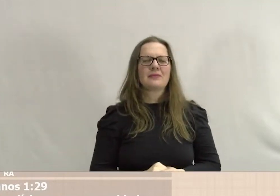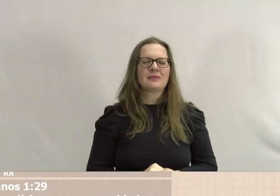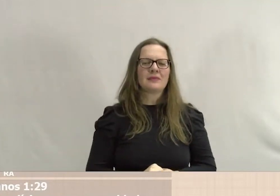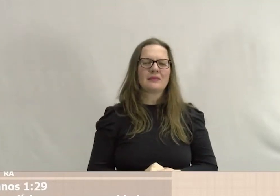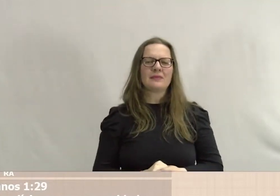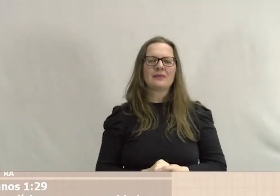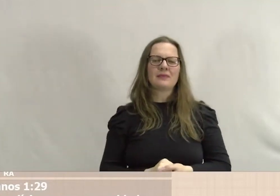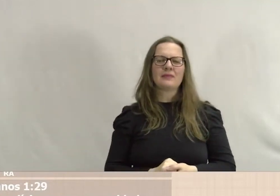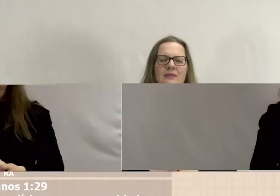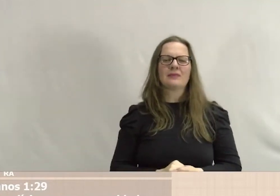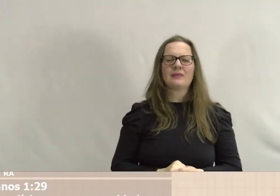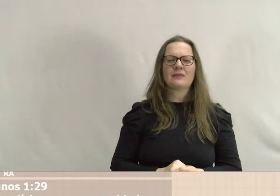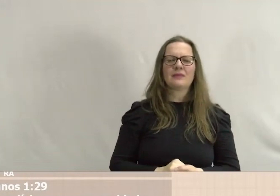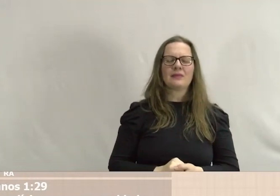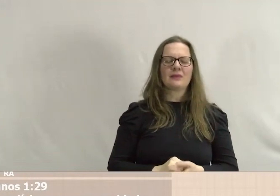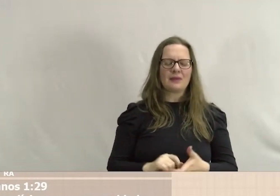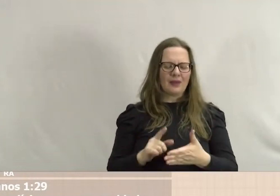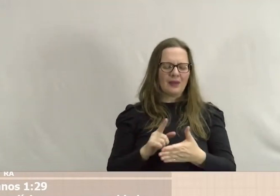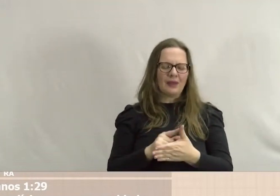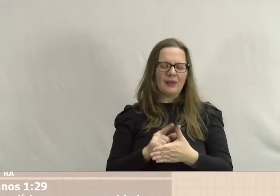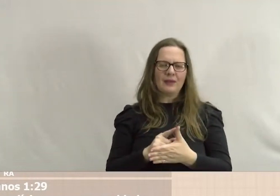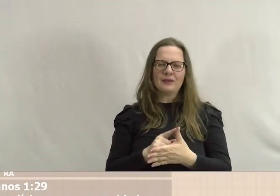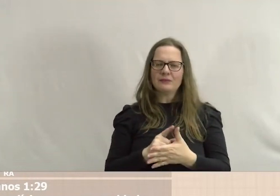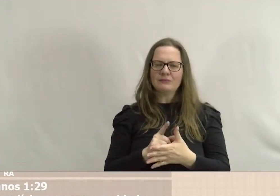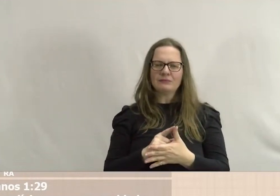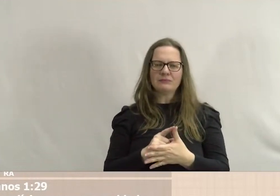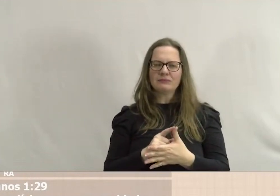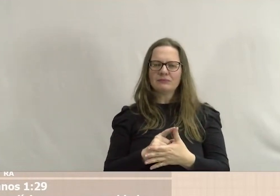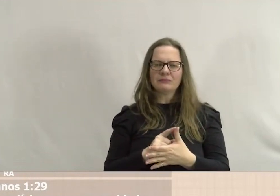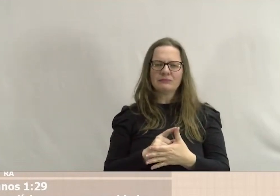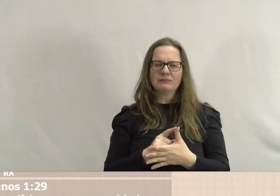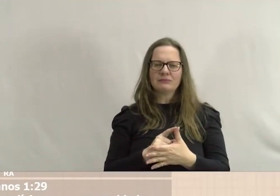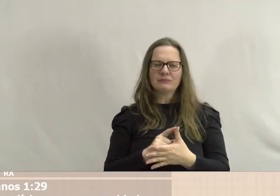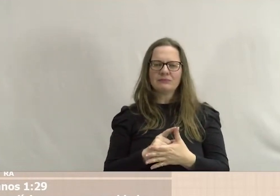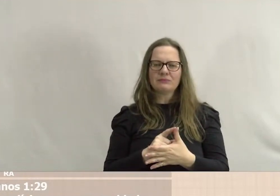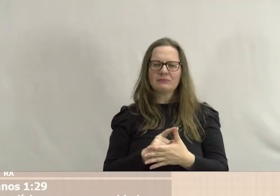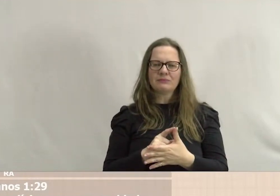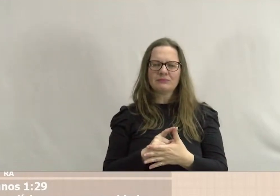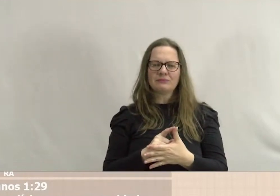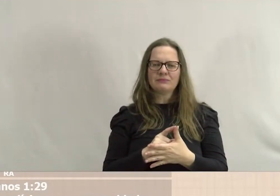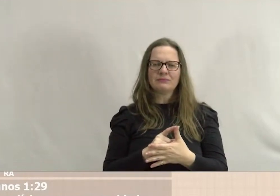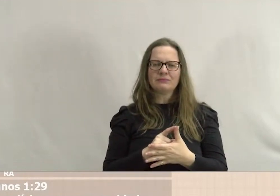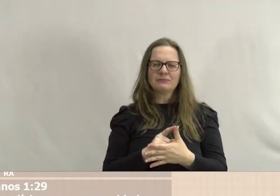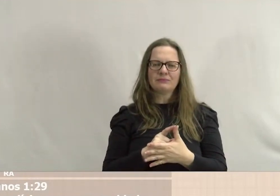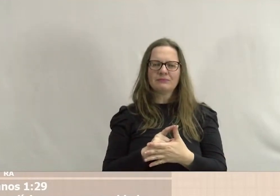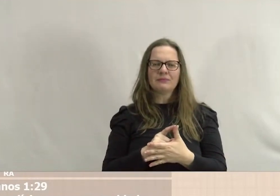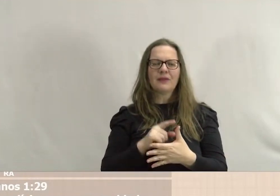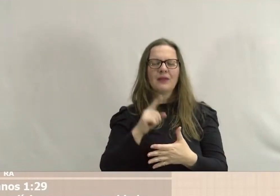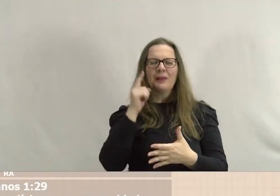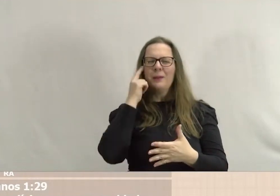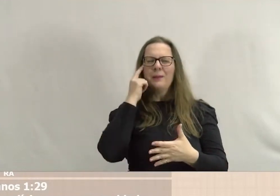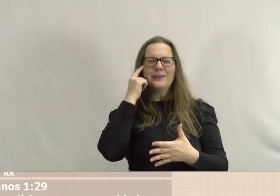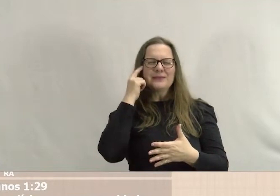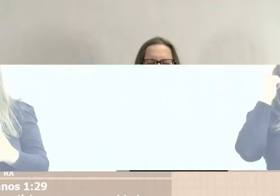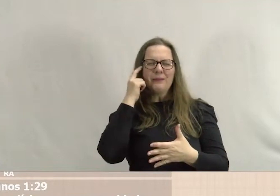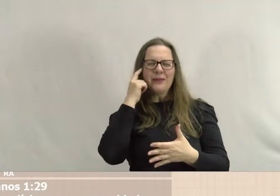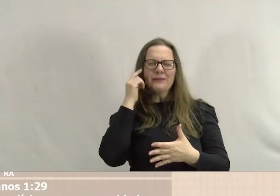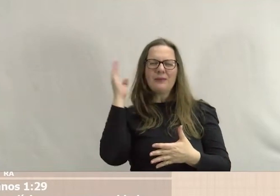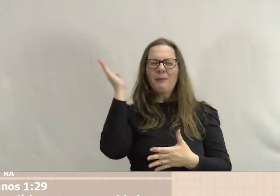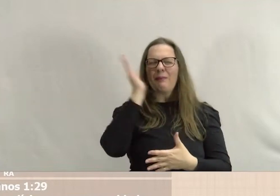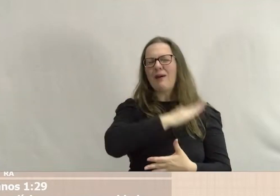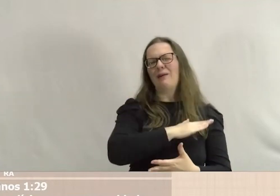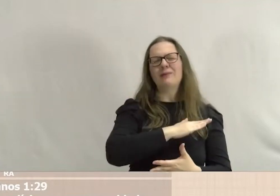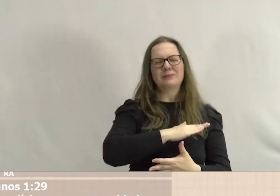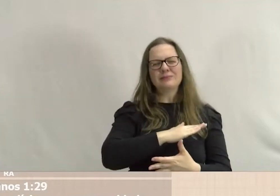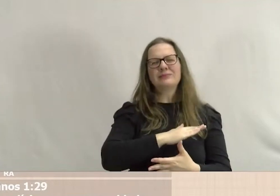E malignidade é maligno. Caim é do maligno, 1 João. Caim é do